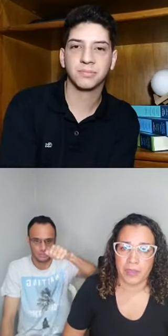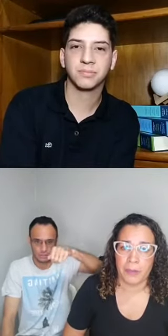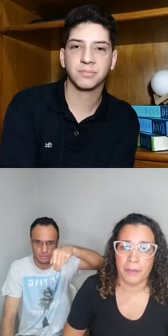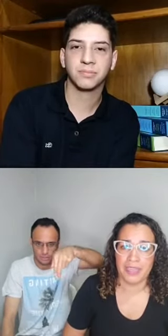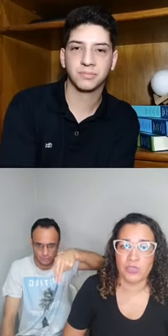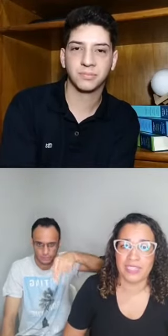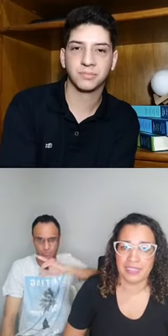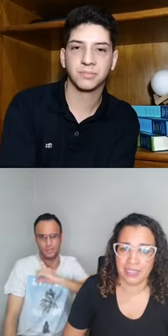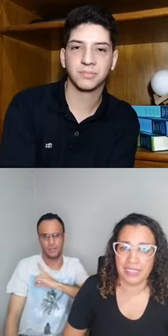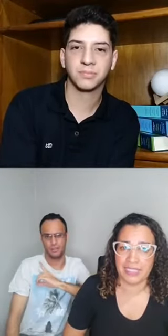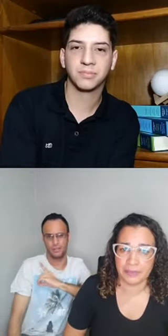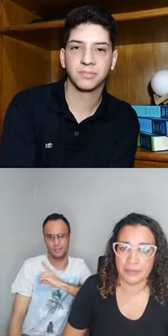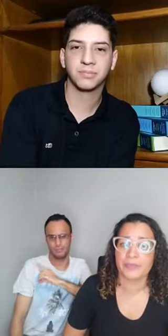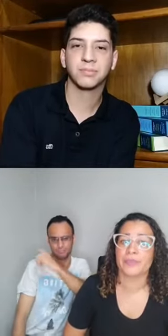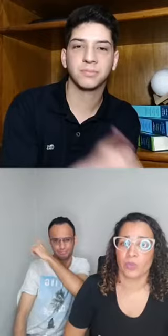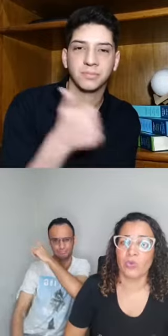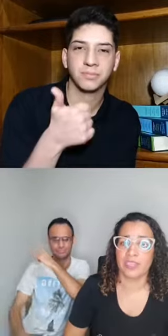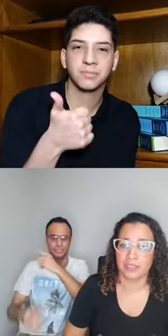Mas